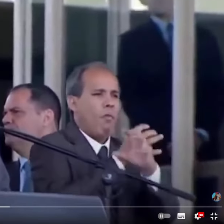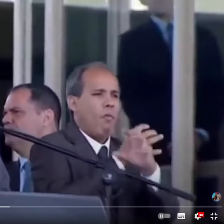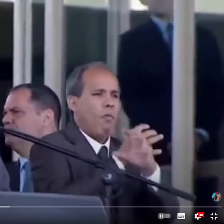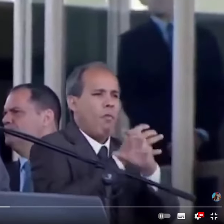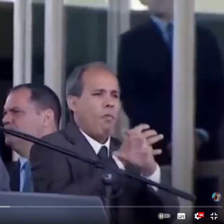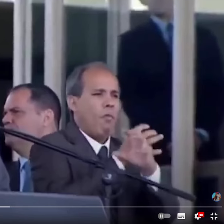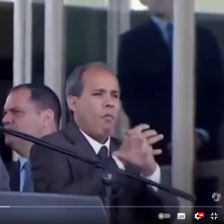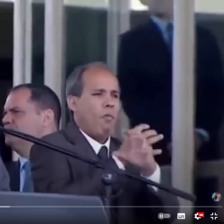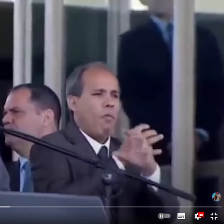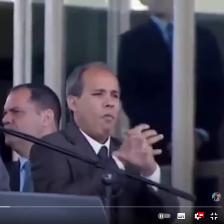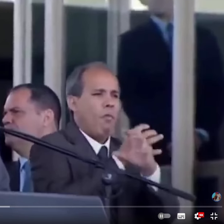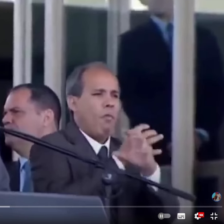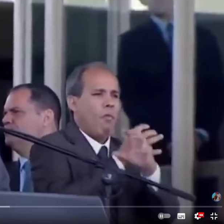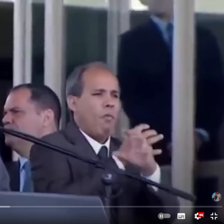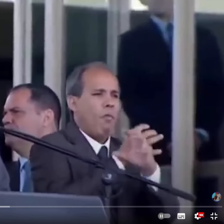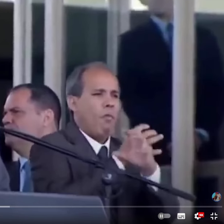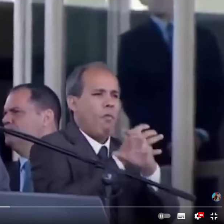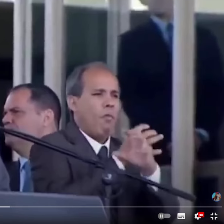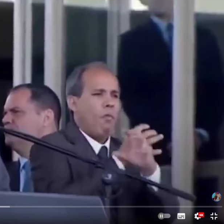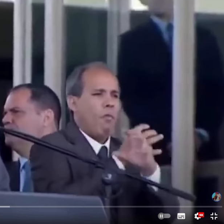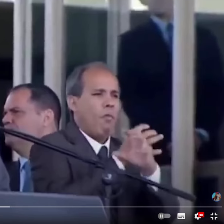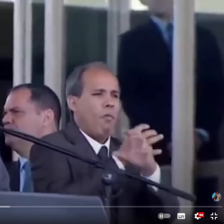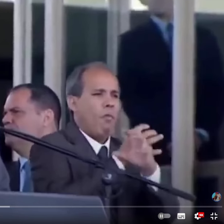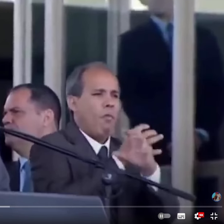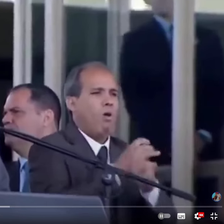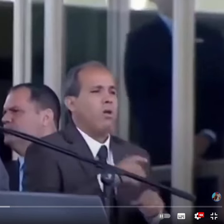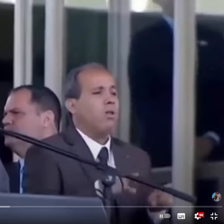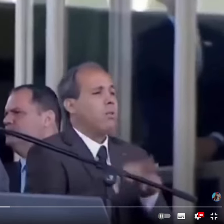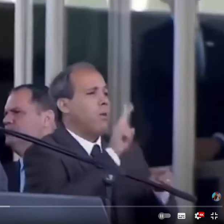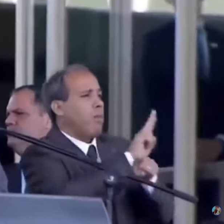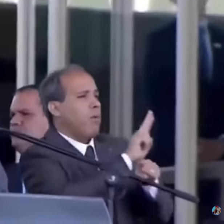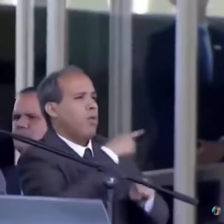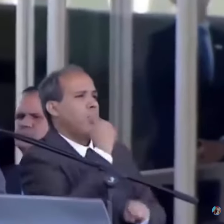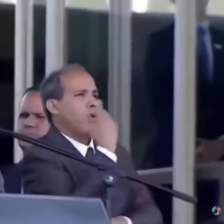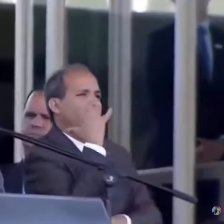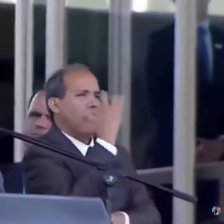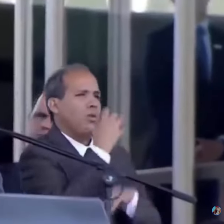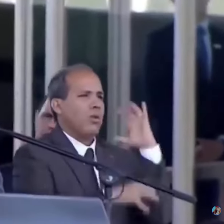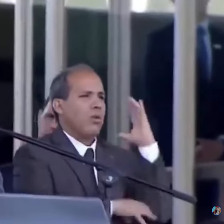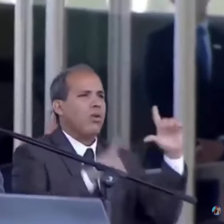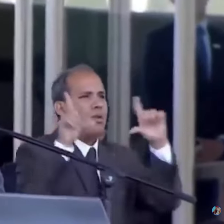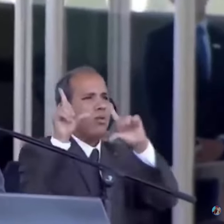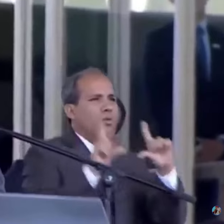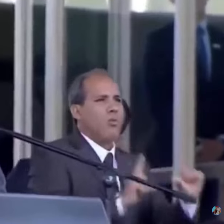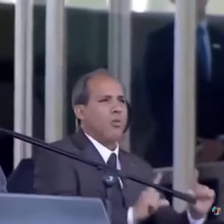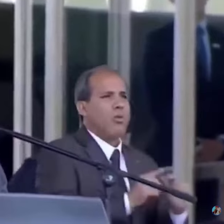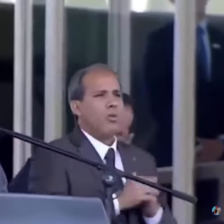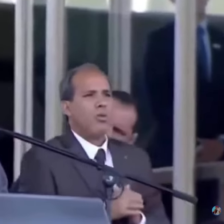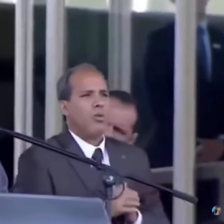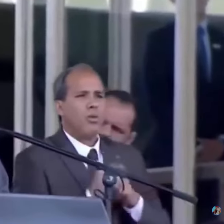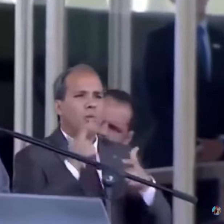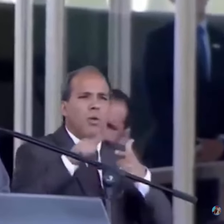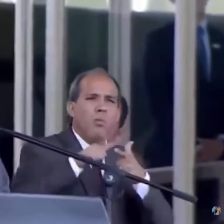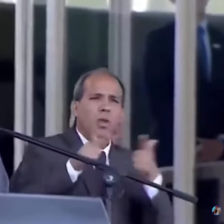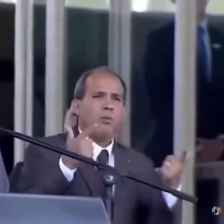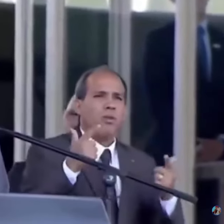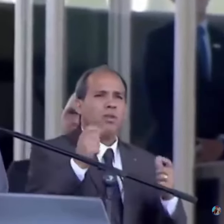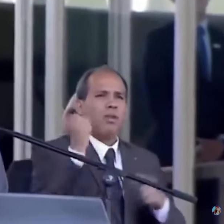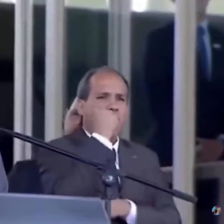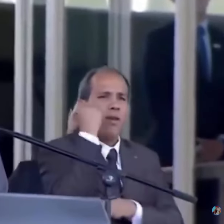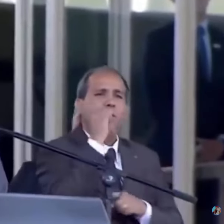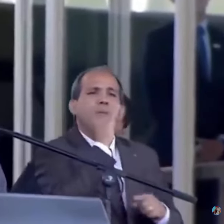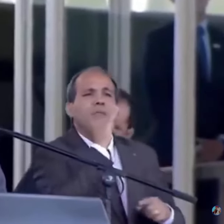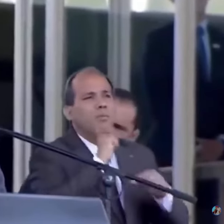nossas florestas. Esqueceu de falar de pintar canaletas, né? Importante, nosso exército, super caro. E